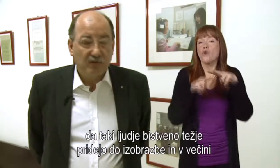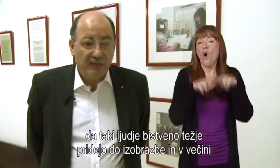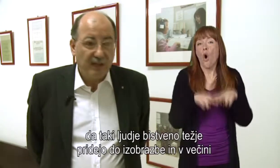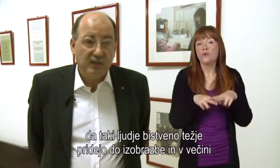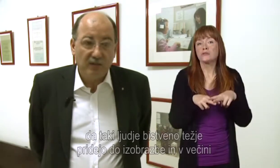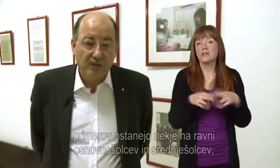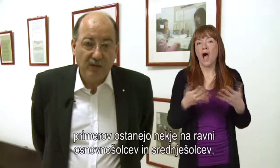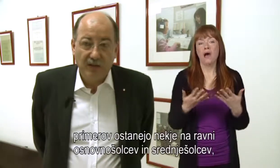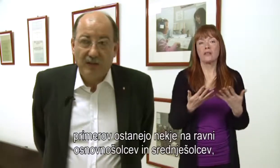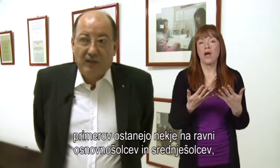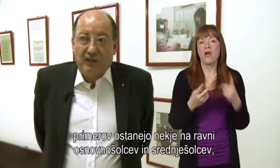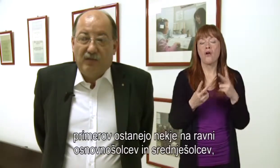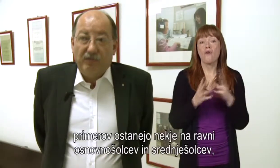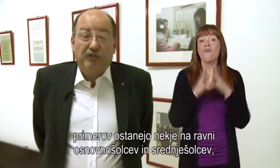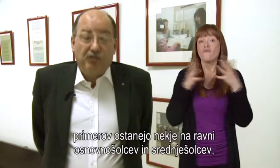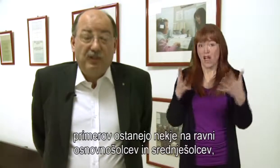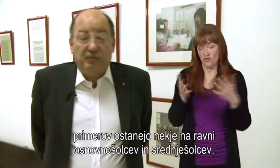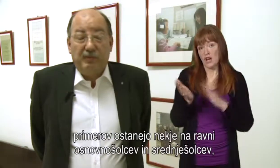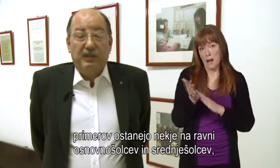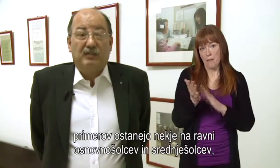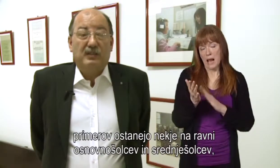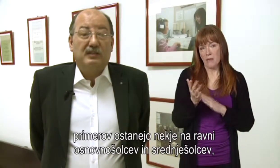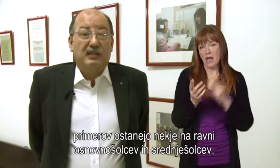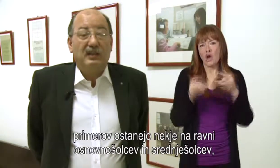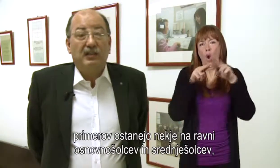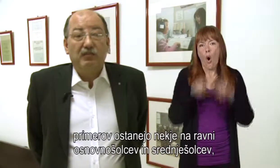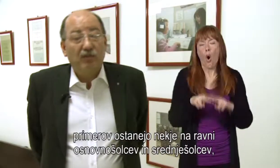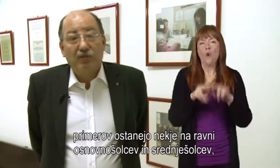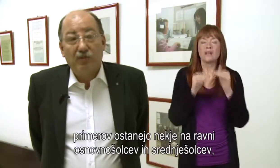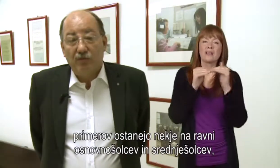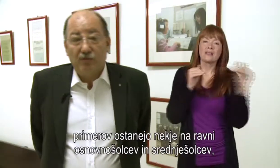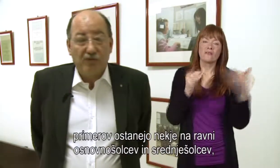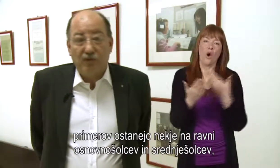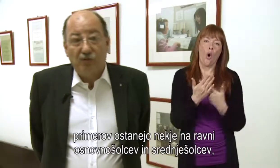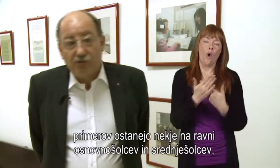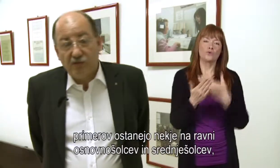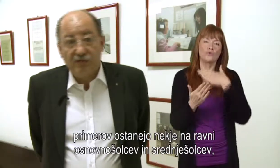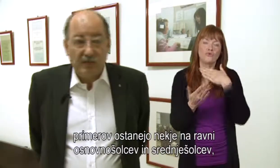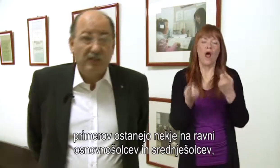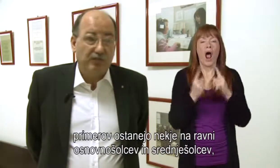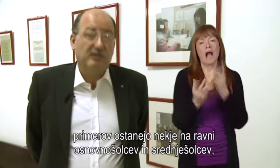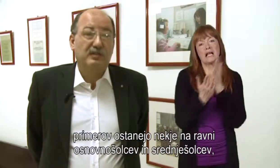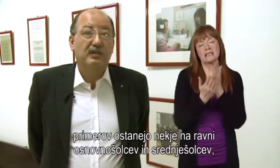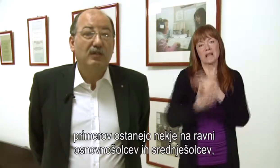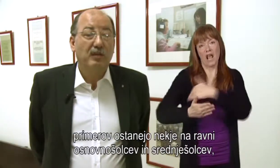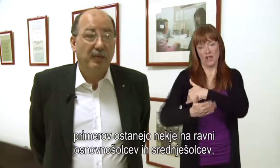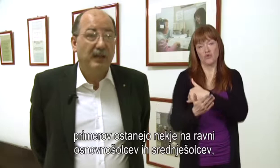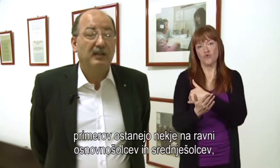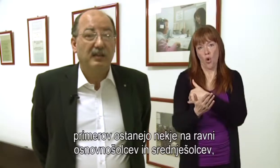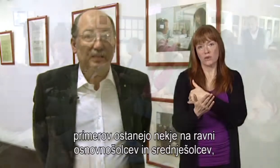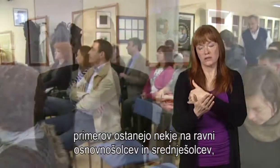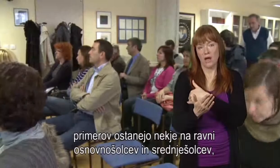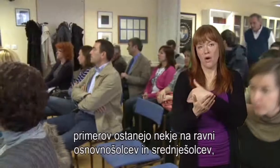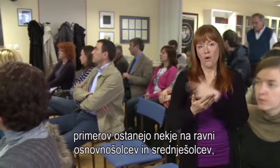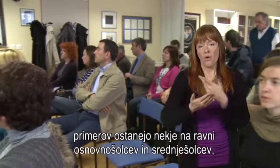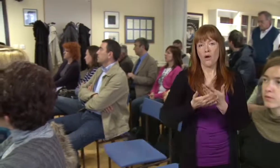vedno ostanejo v večini primerov nekje na nivoju osnovnošolcev, srednješolcev in tako naprej, in da